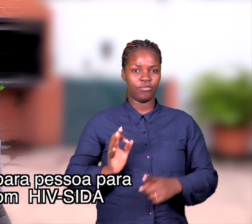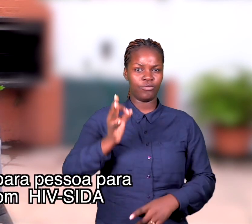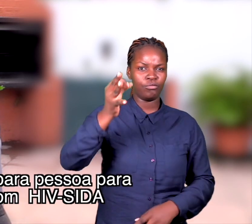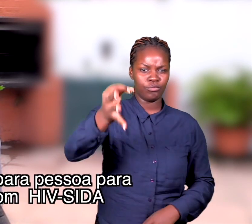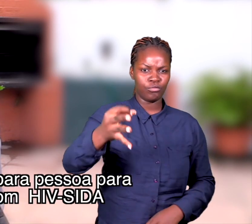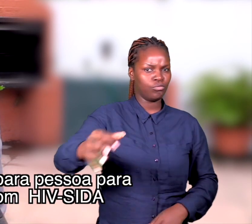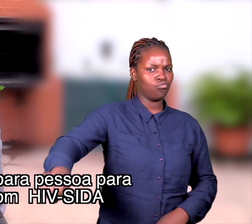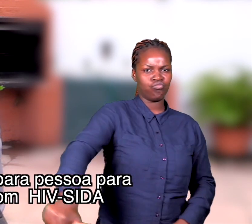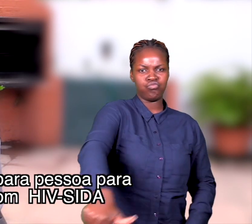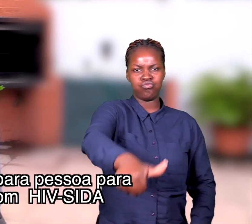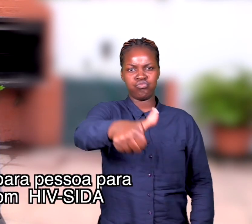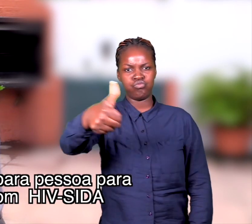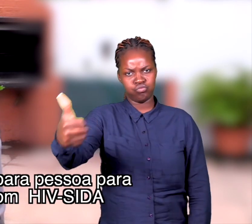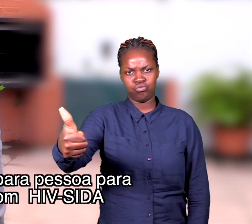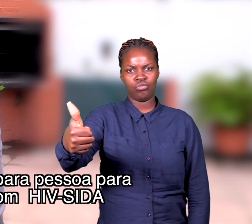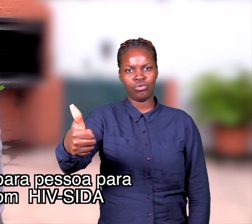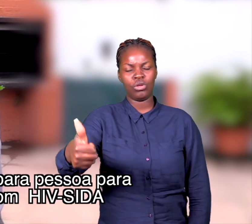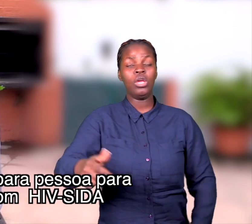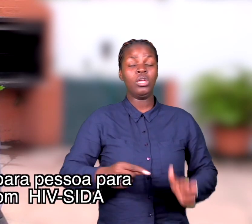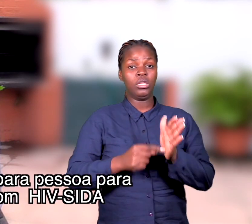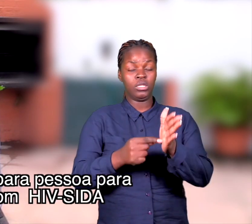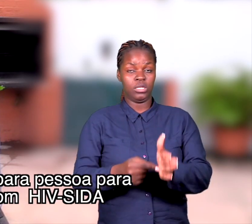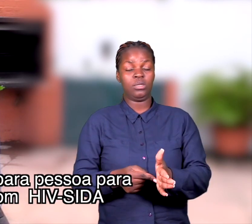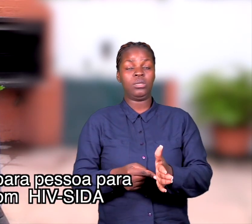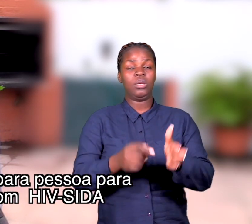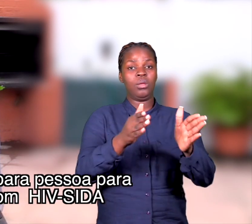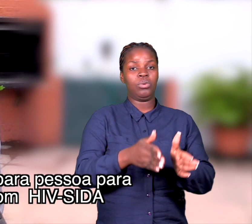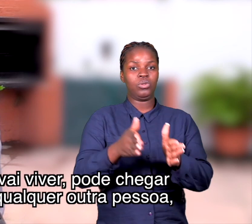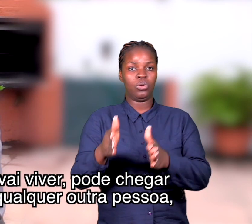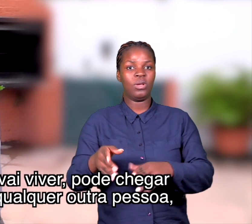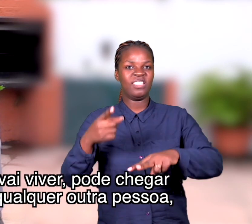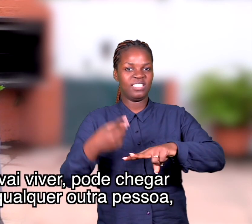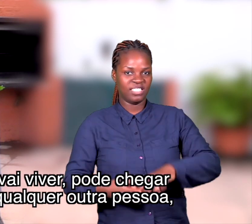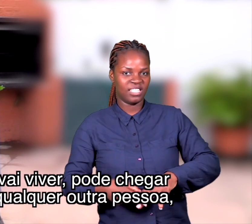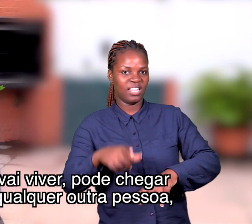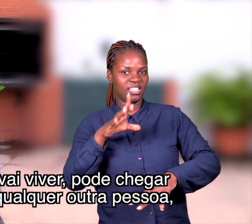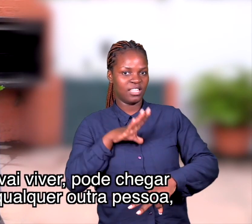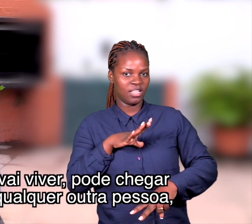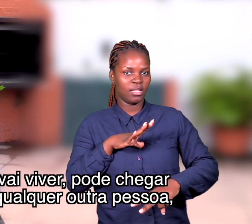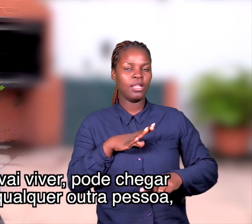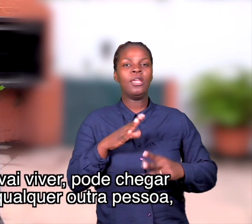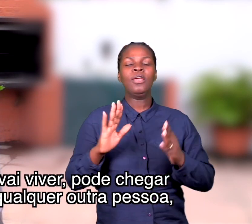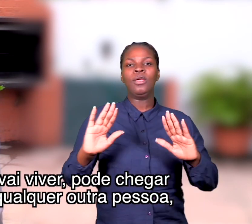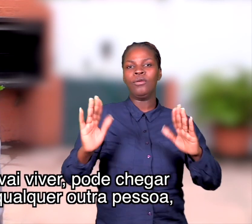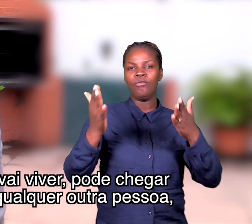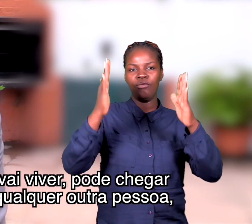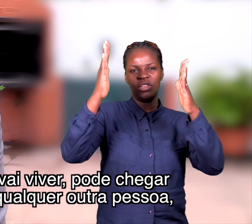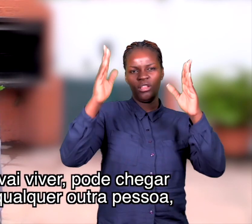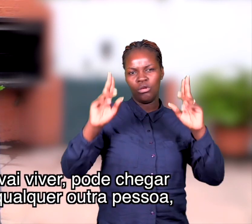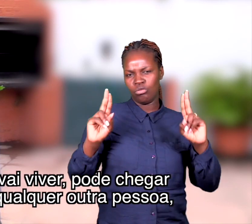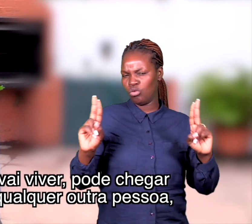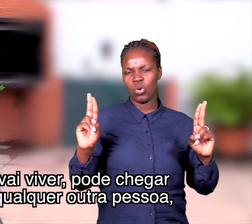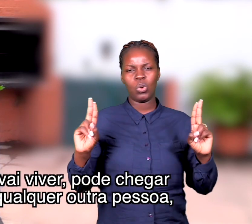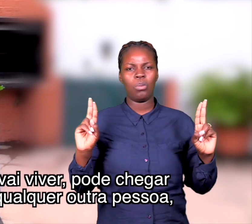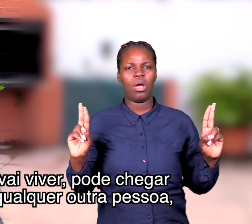carga viral supressa. Para a pessoa vivendo com HIV-Sida, tendo uma vida equilibrada,